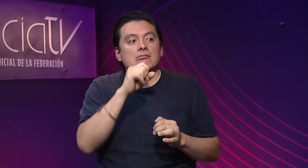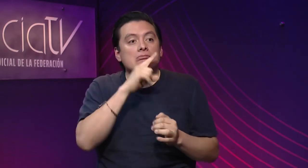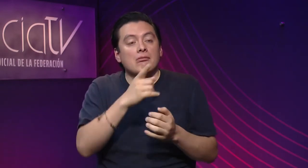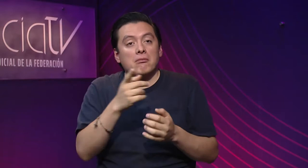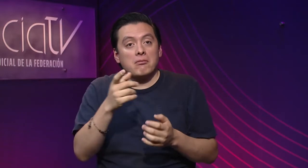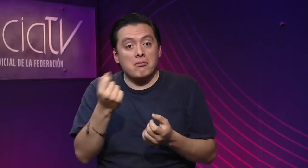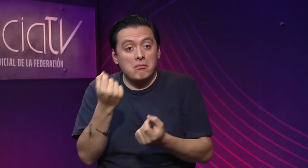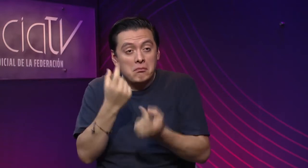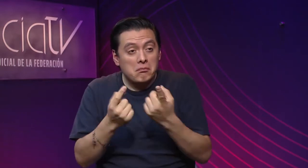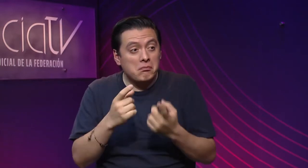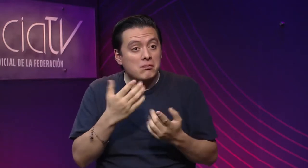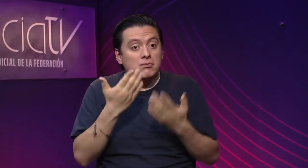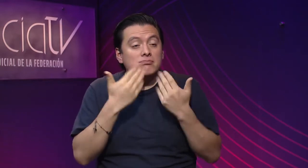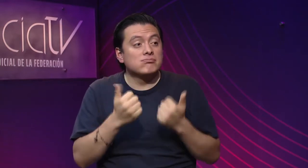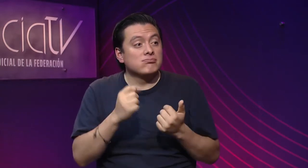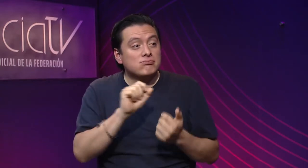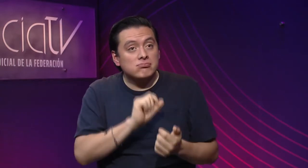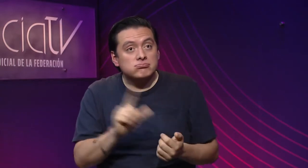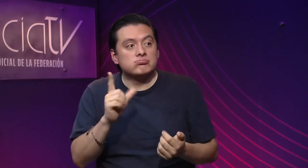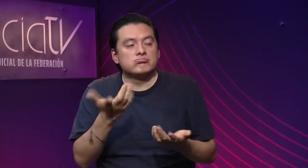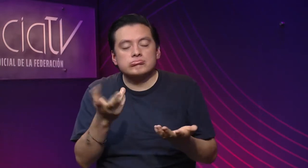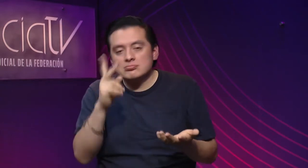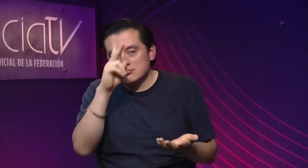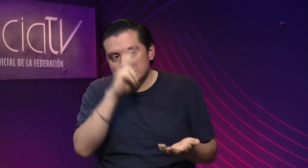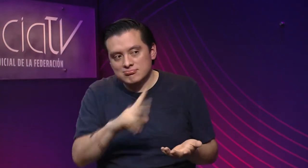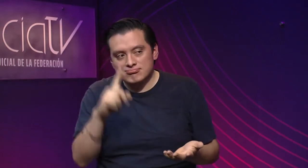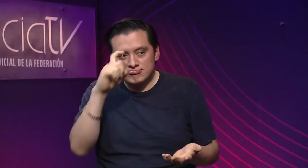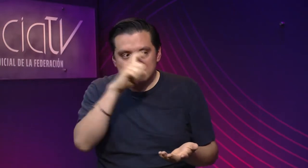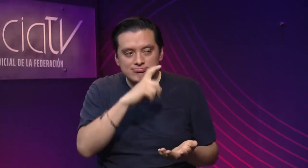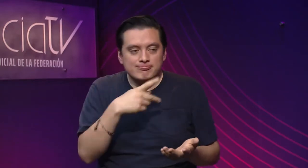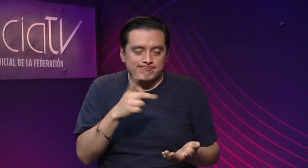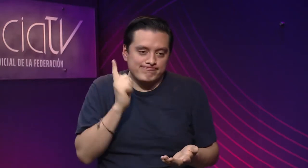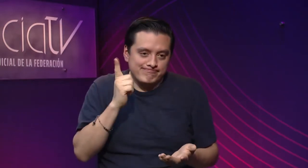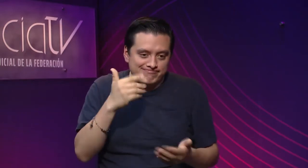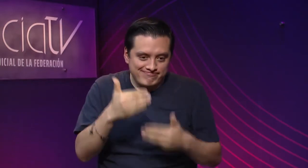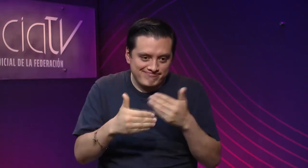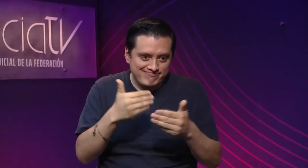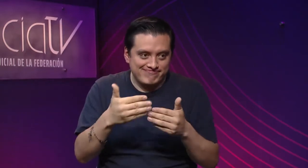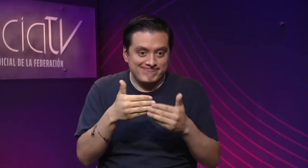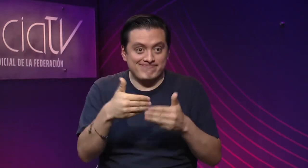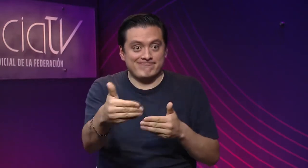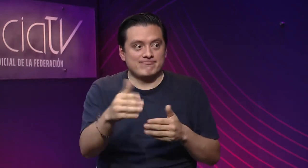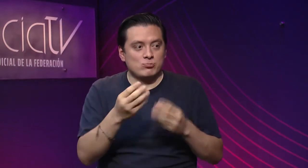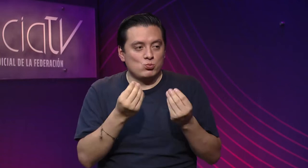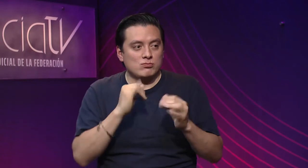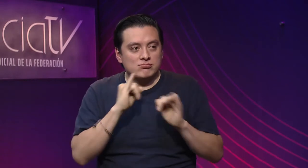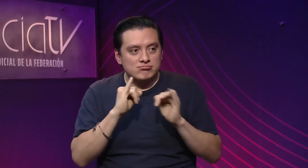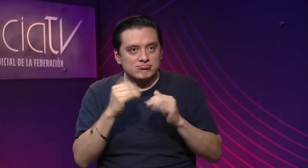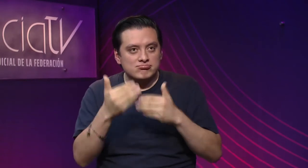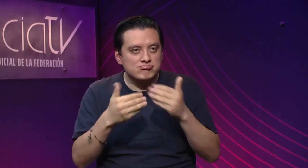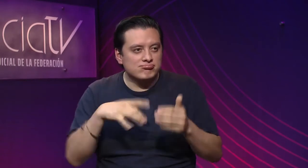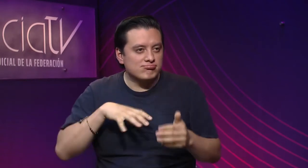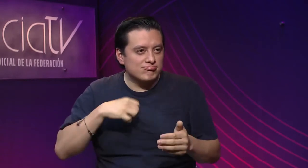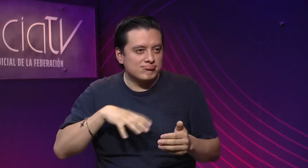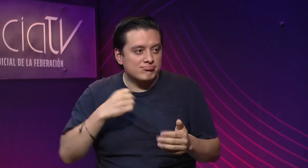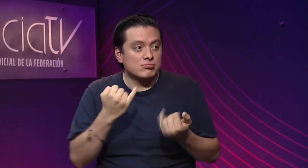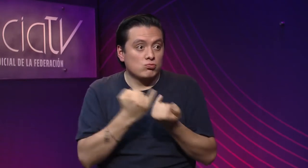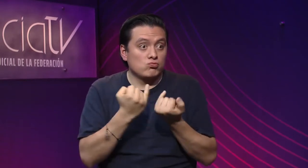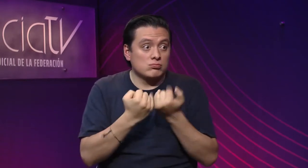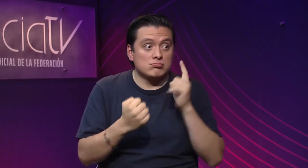que el servicio de interpretación en México es muy escaso y es todavía más escaso el servicio profesional de interpretación. Ojalá en un